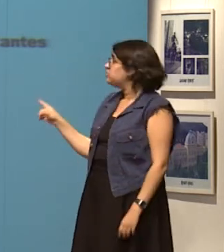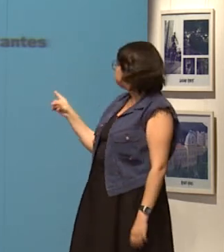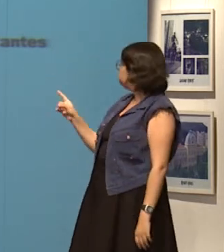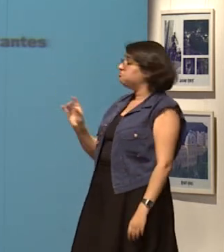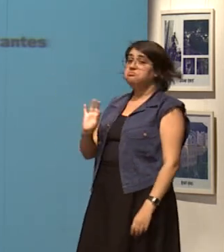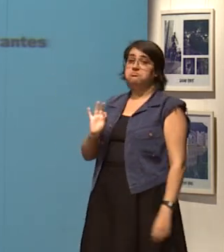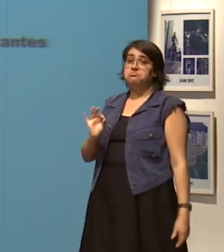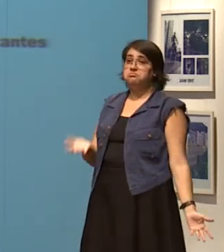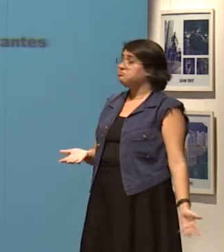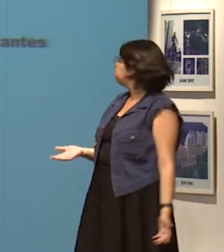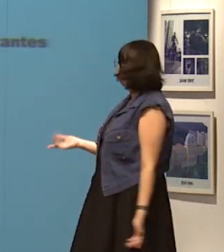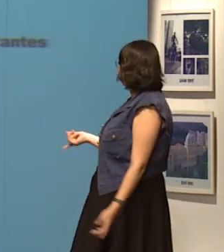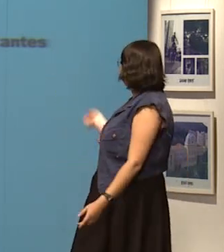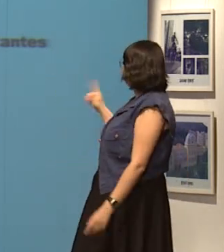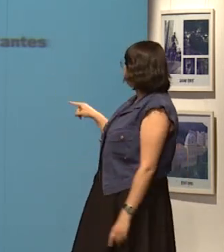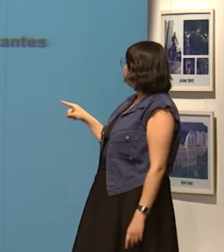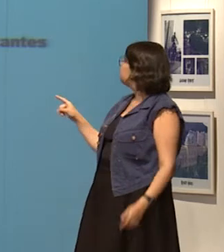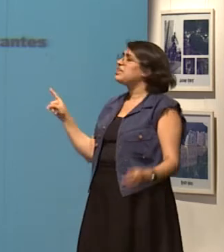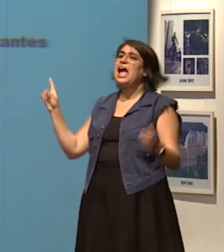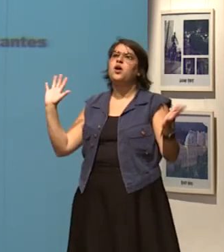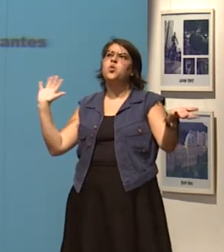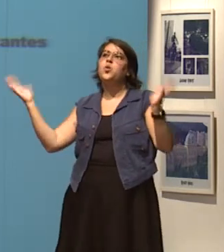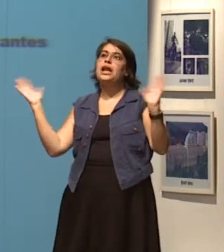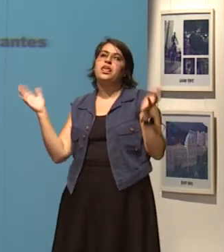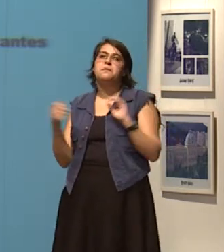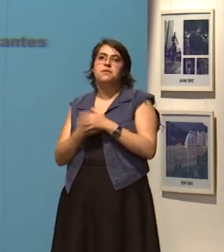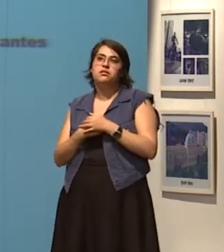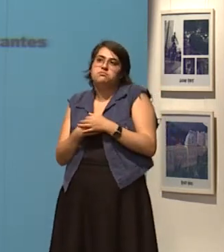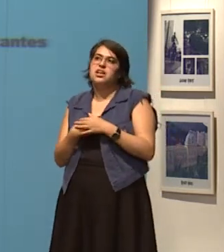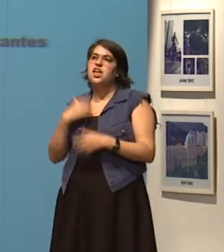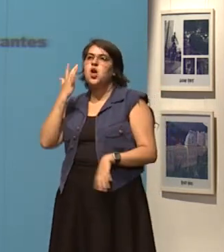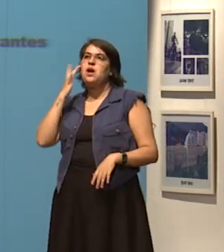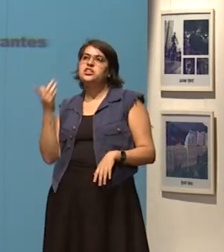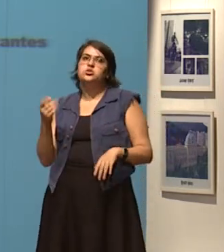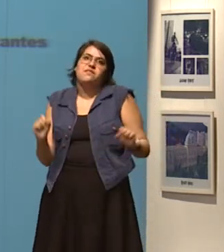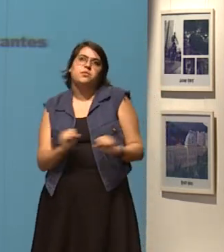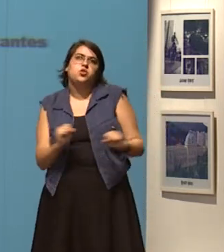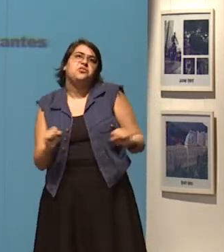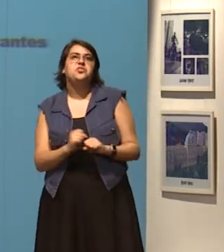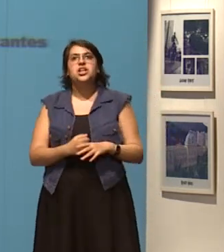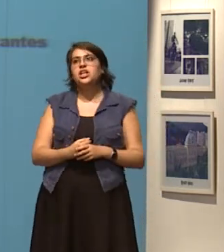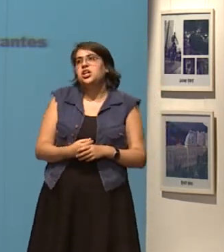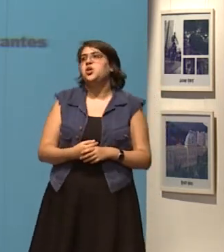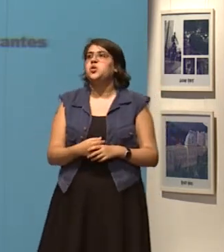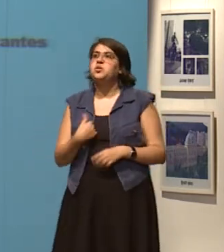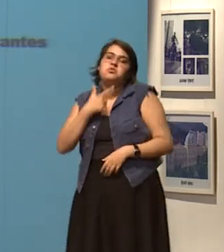é em amarelo, não é por causa da televisão. O clima, eu acho que estava muito frio